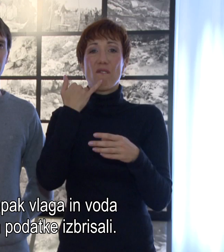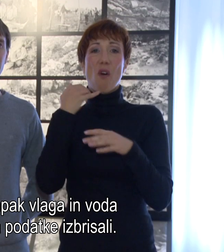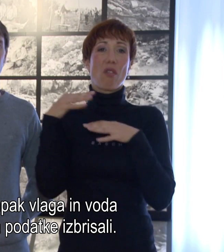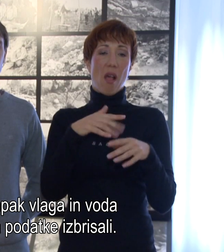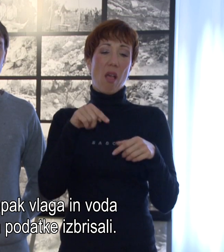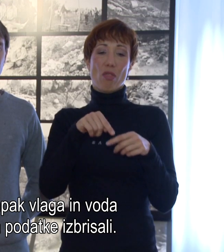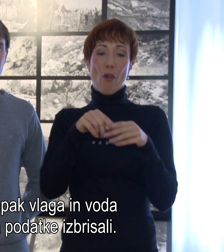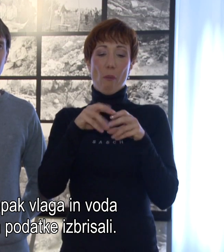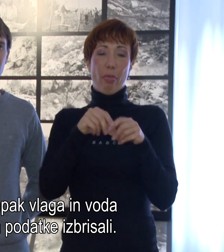podatki prej izbrisali.